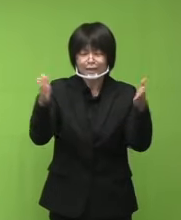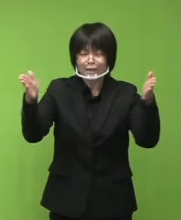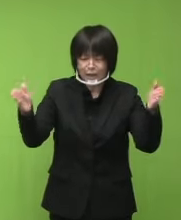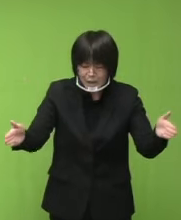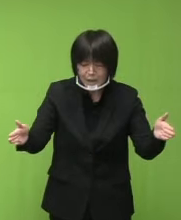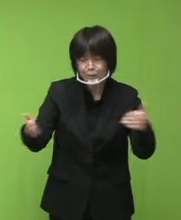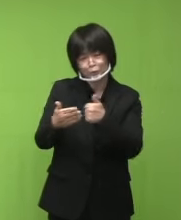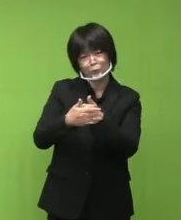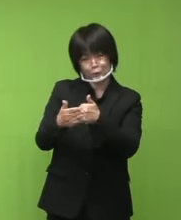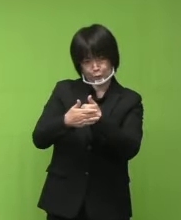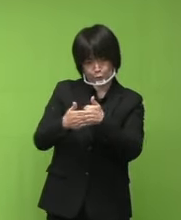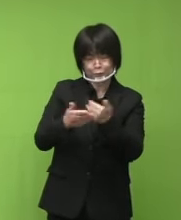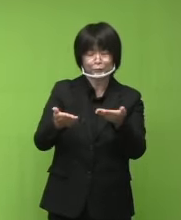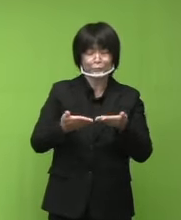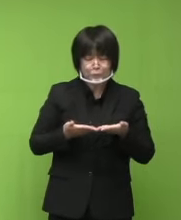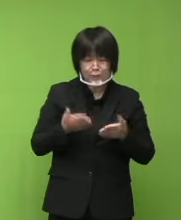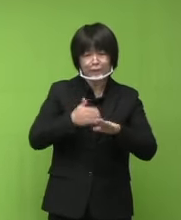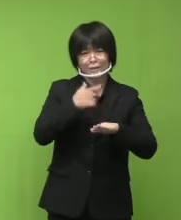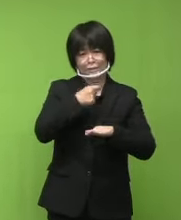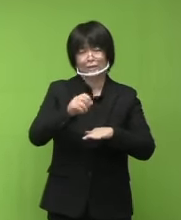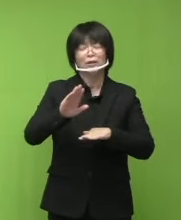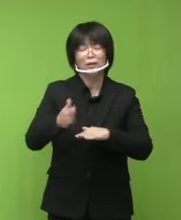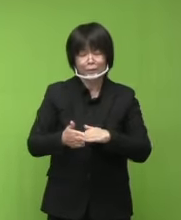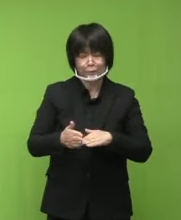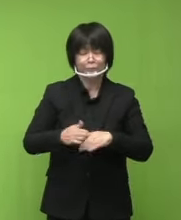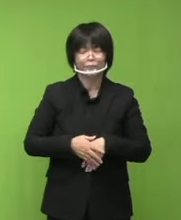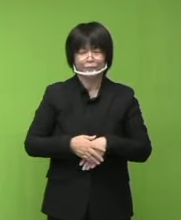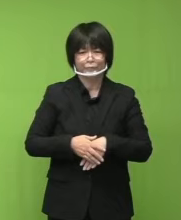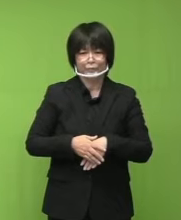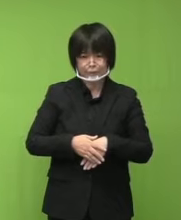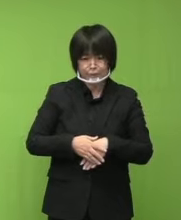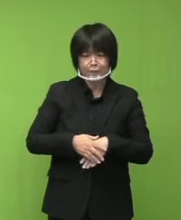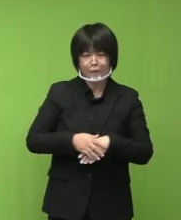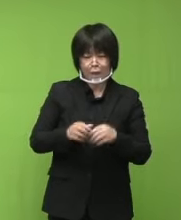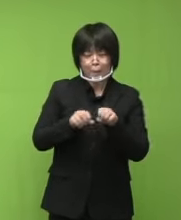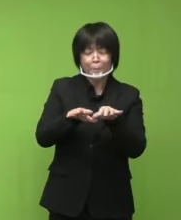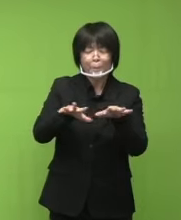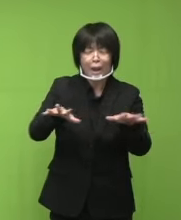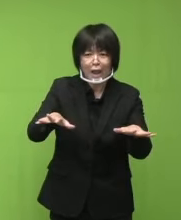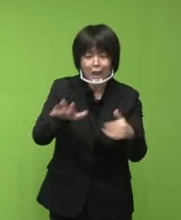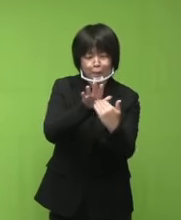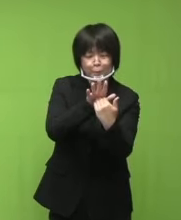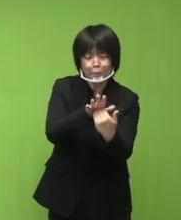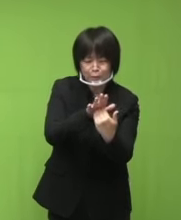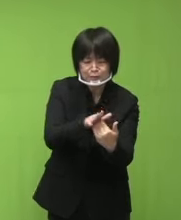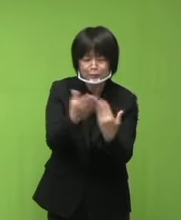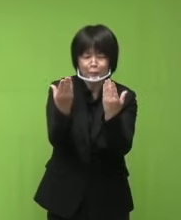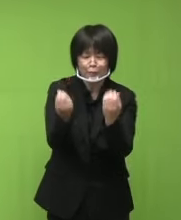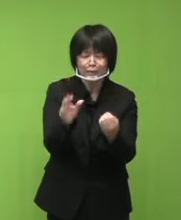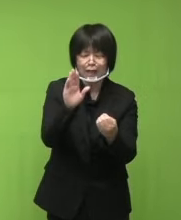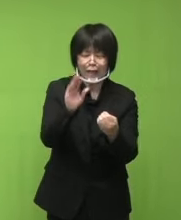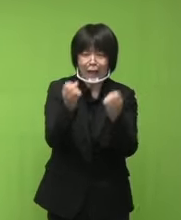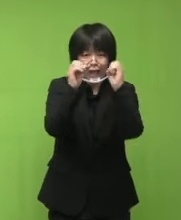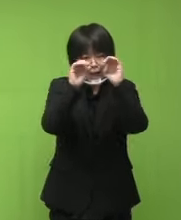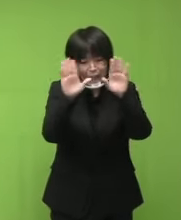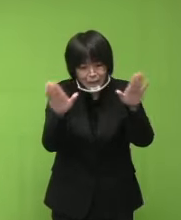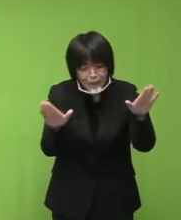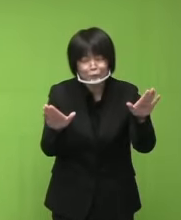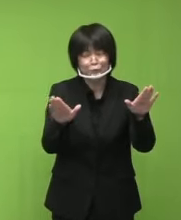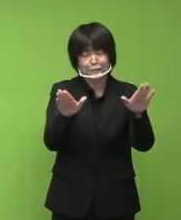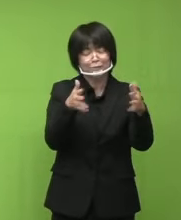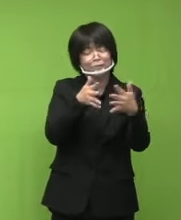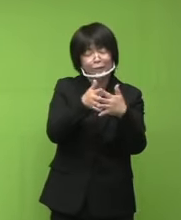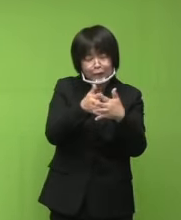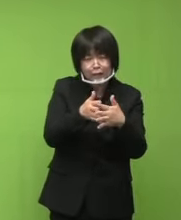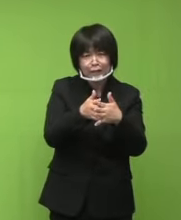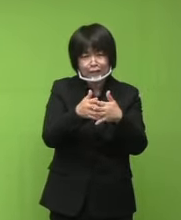ているところではございますが、まん延防止等重点措置が終了し、ようやく明るい兆しが見えてきた中、感染をこれ以上